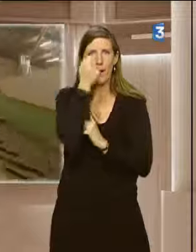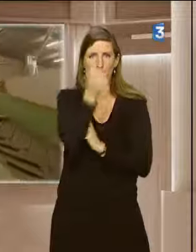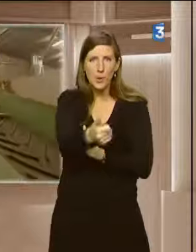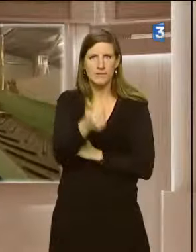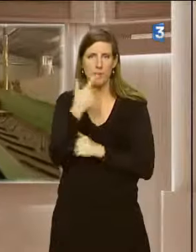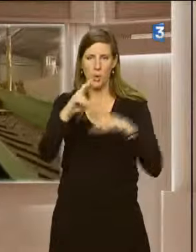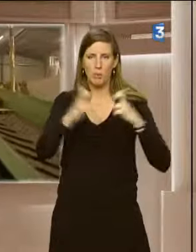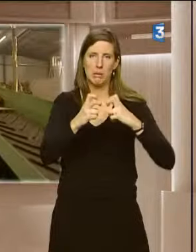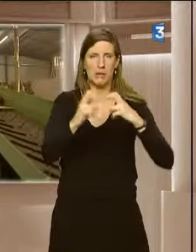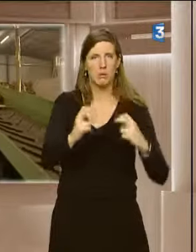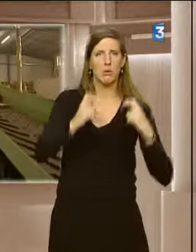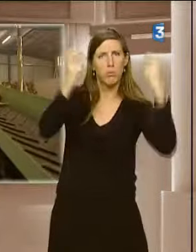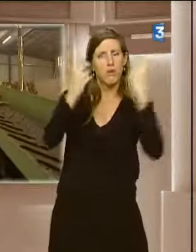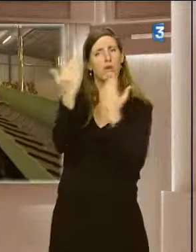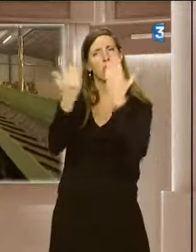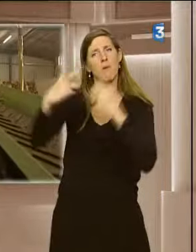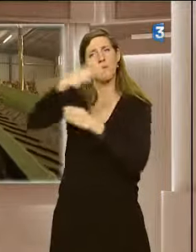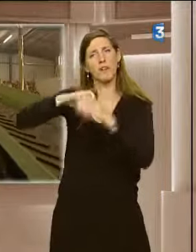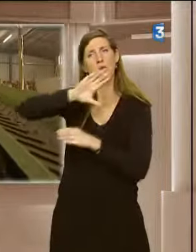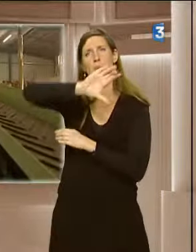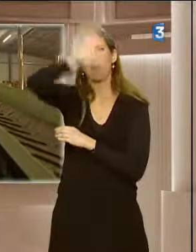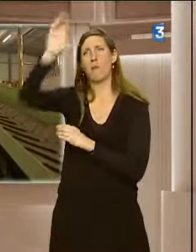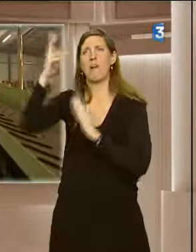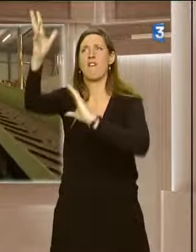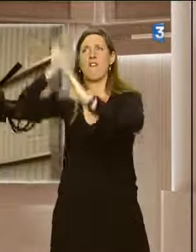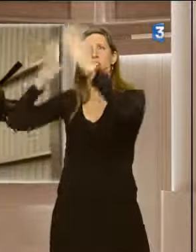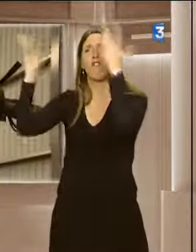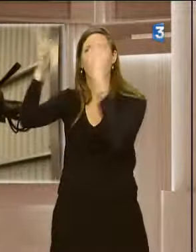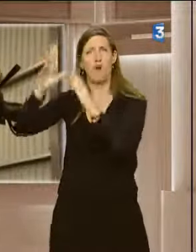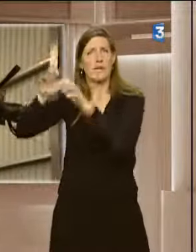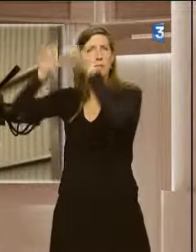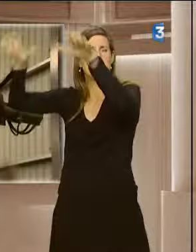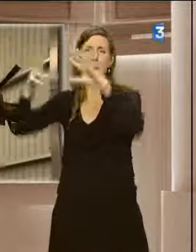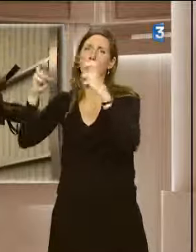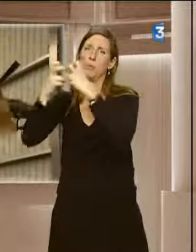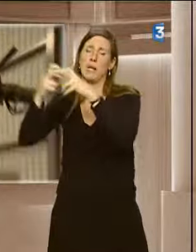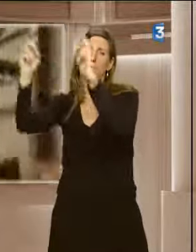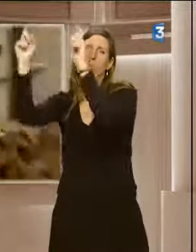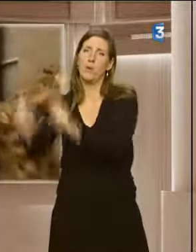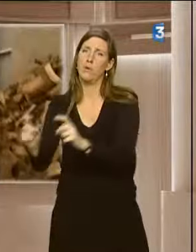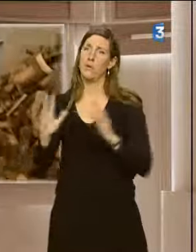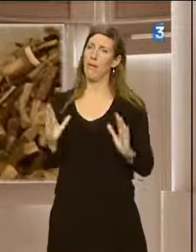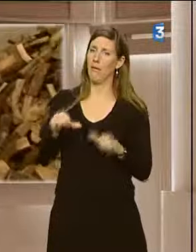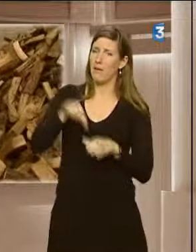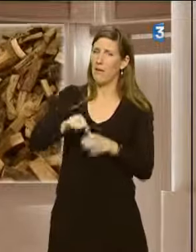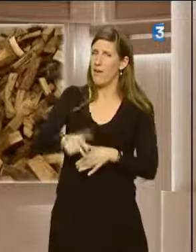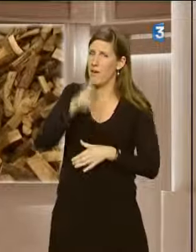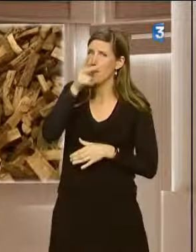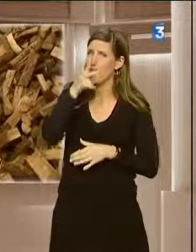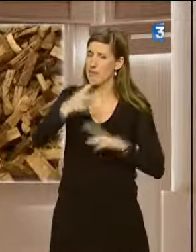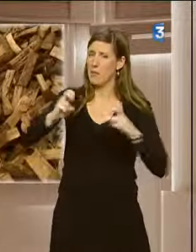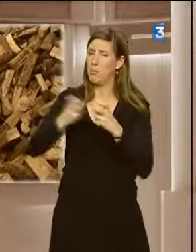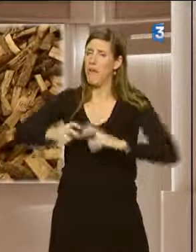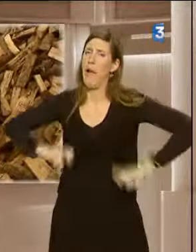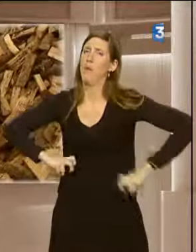plus élevés que dans les grandes régions forestières. Avec l'augmentation du prix du fioul ou du gaz, le bois fait